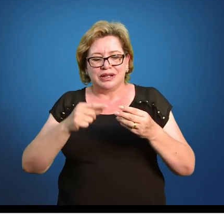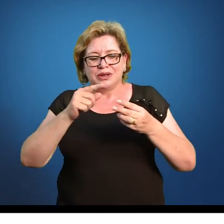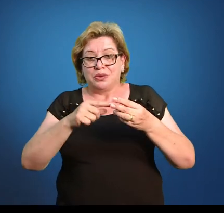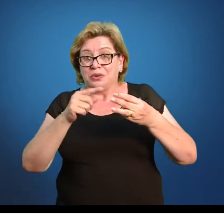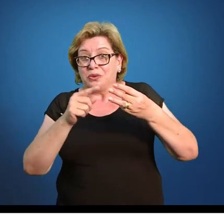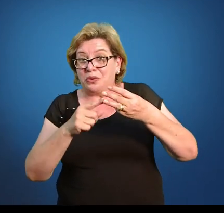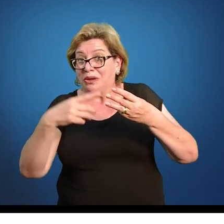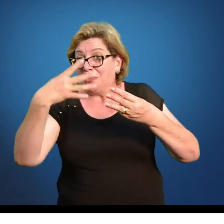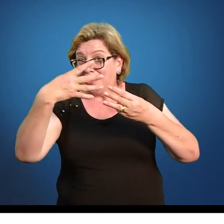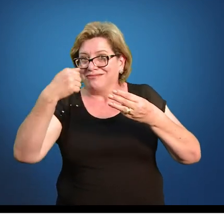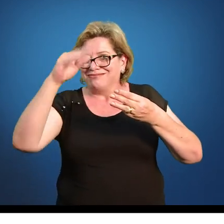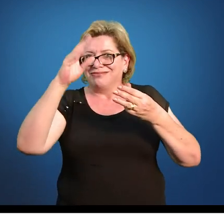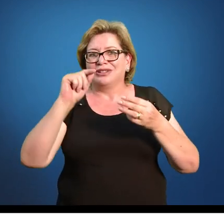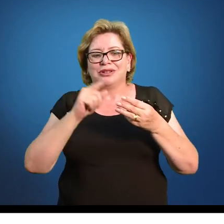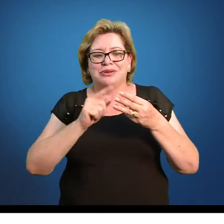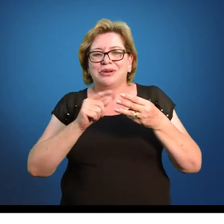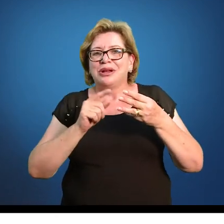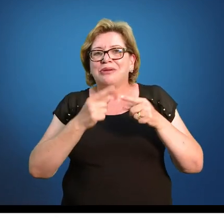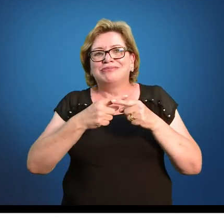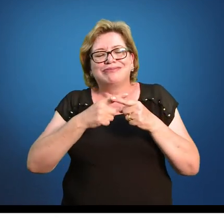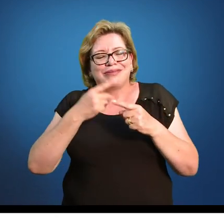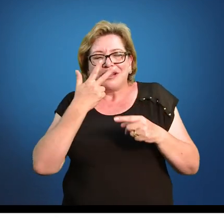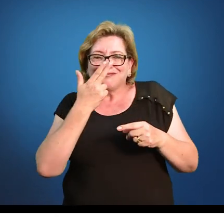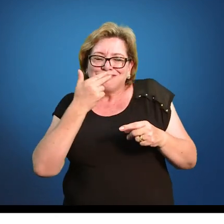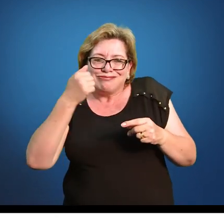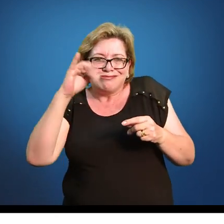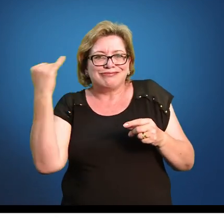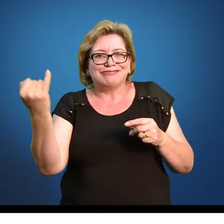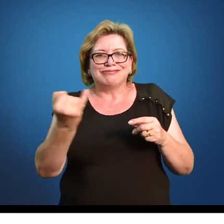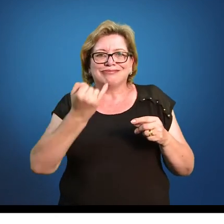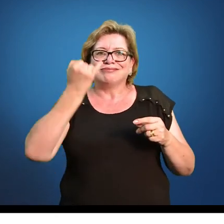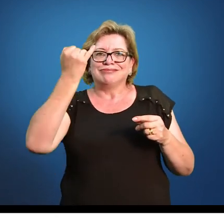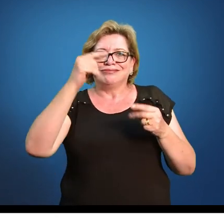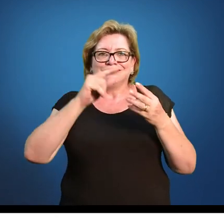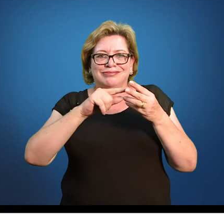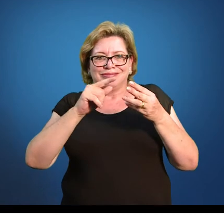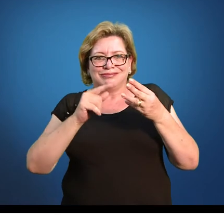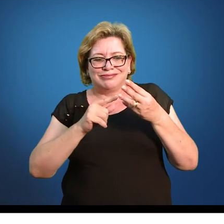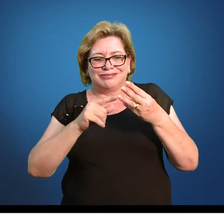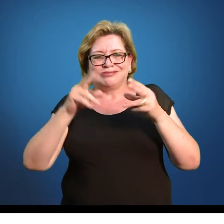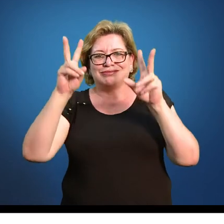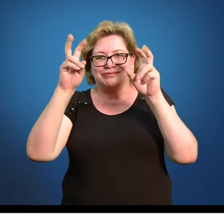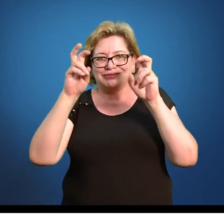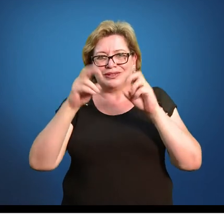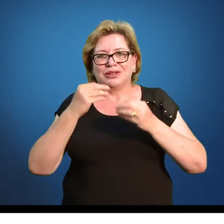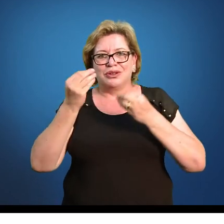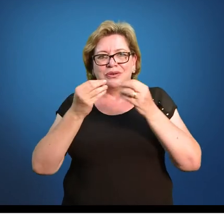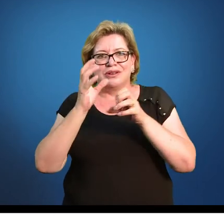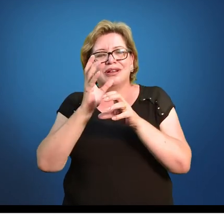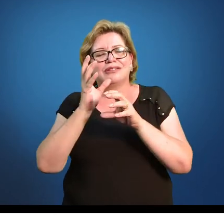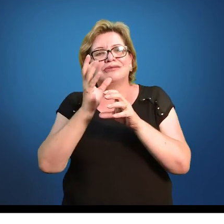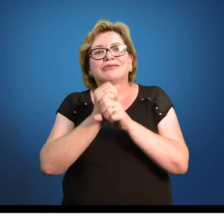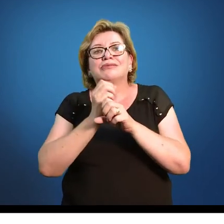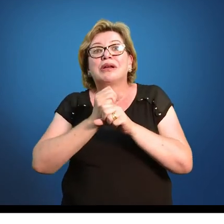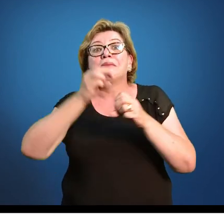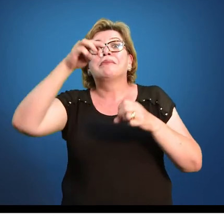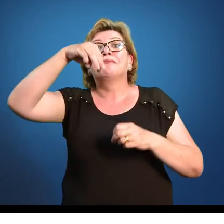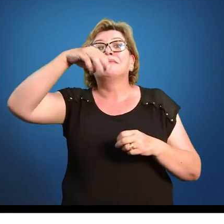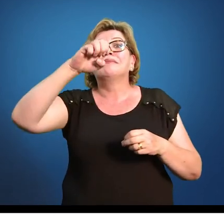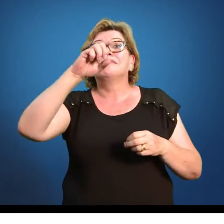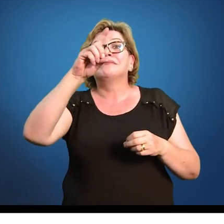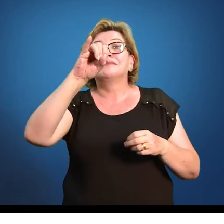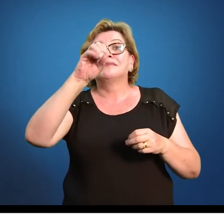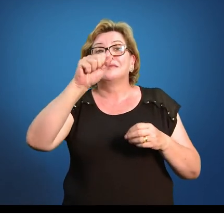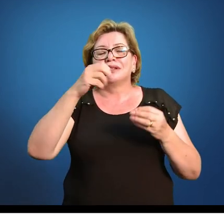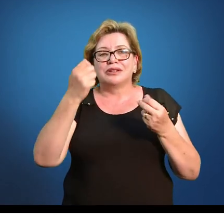maiores aonde ele julgava, né, numa importância maior. Como é que eu vou fazer para obter a minha média final agora?